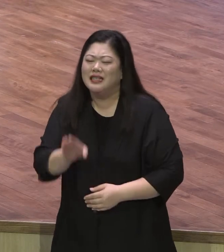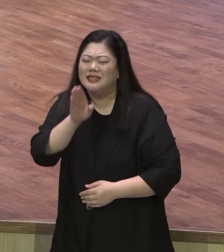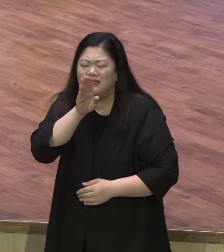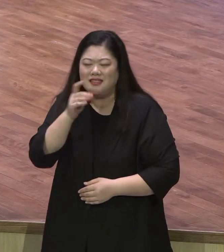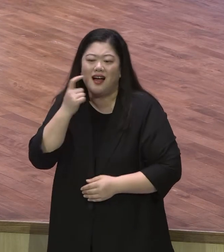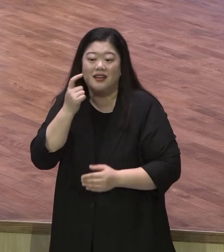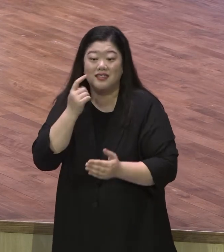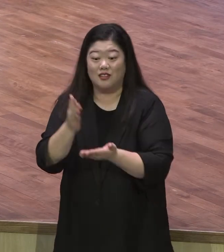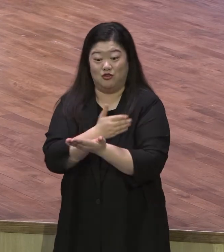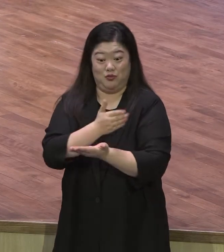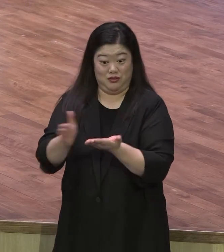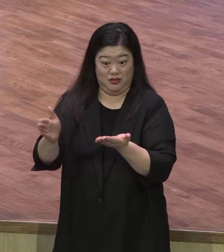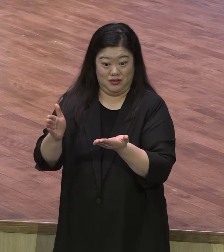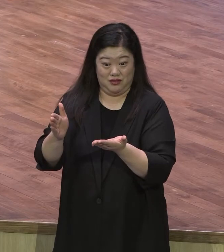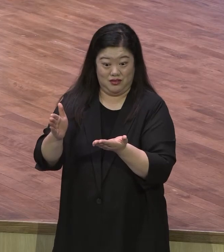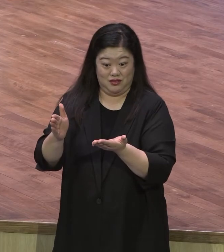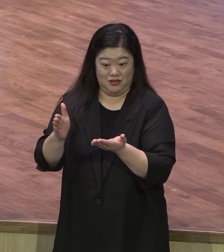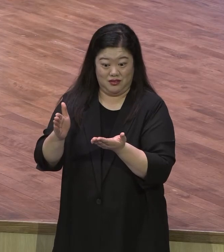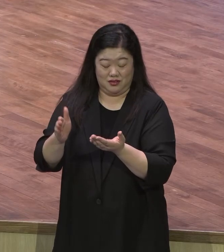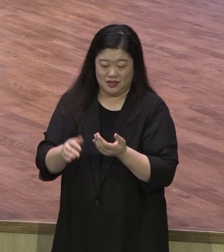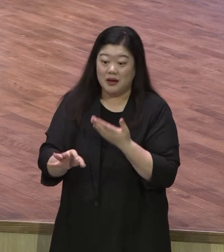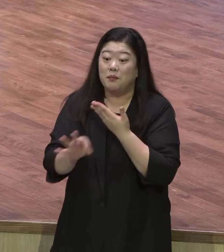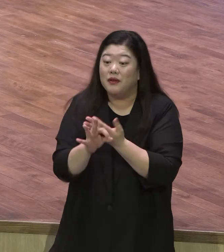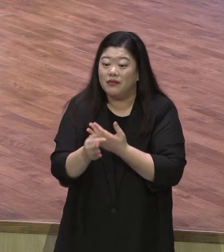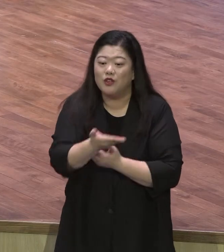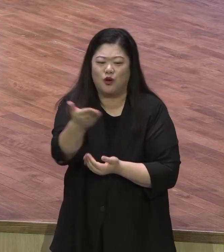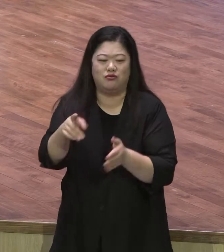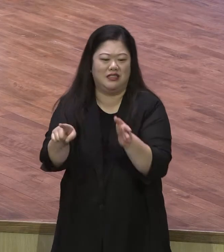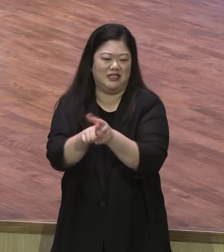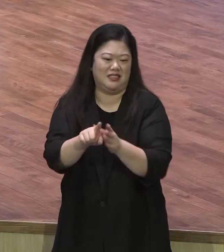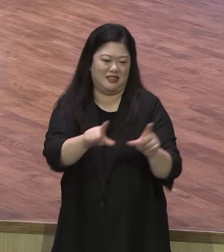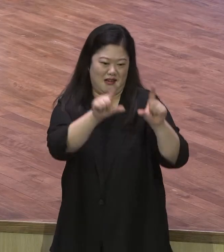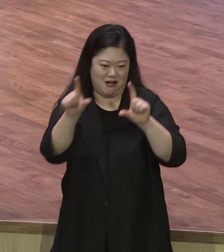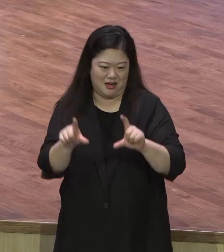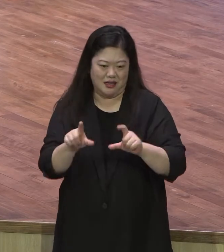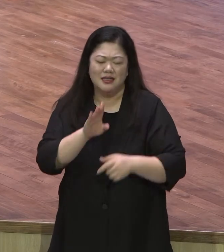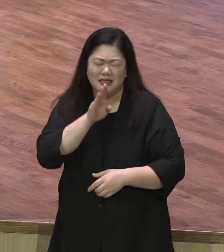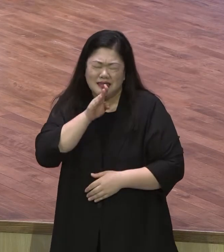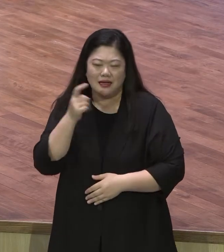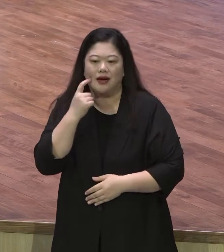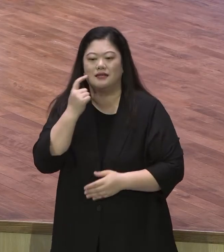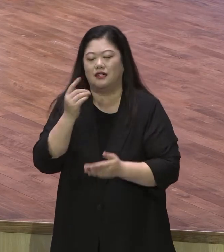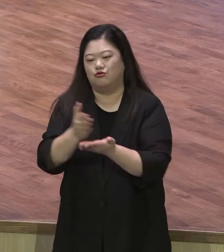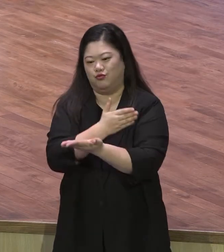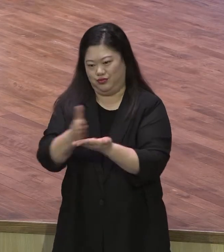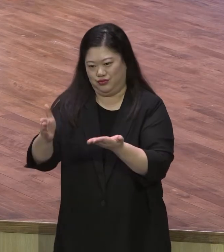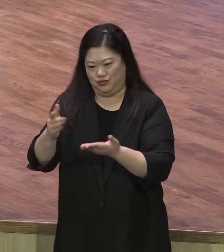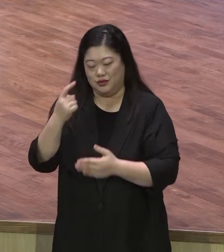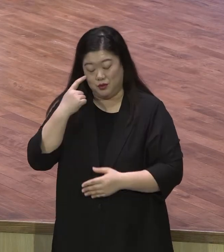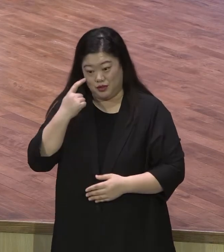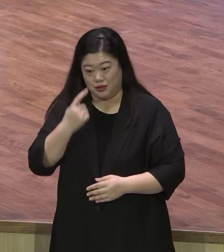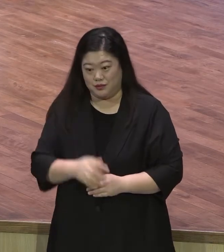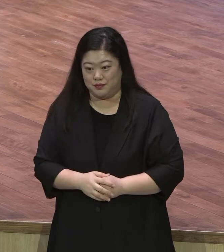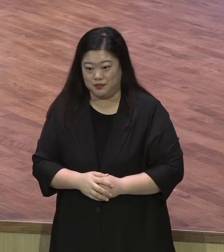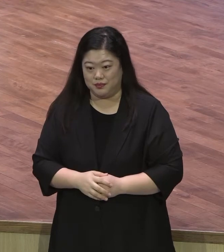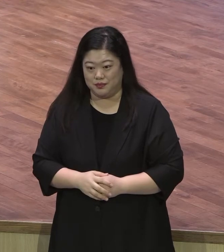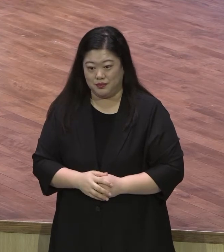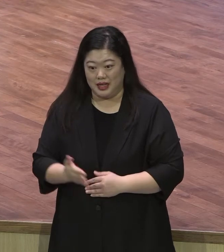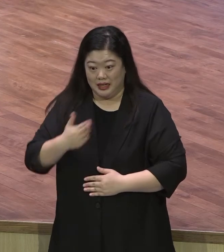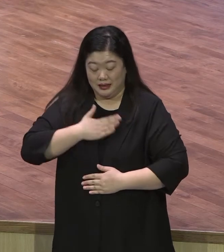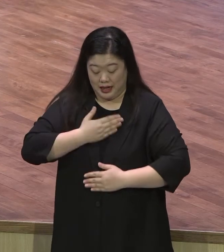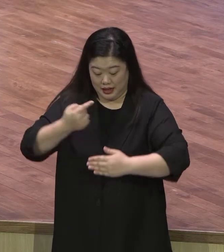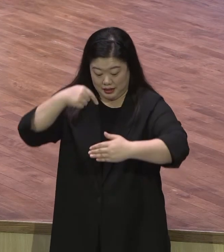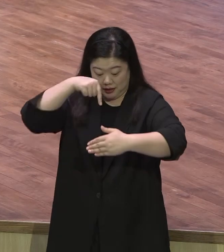여러분들이 하나님 앞에 더 가까이 그렇게 하나님 앞에 그렇게 붙으시기 바랍니다 내 안에